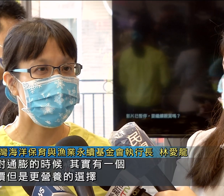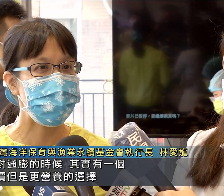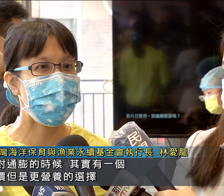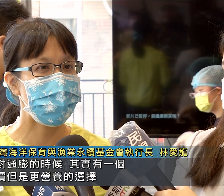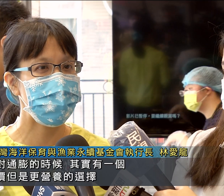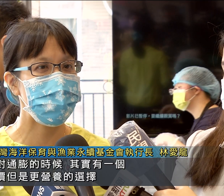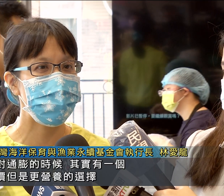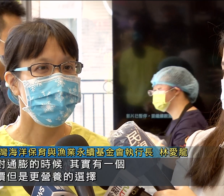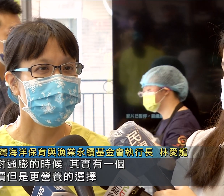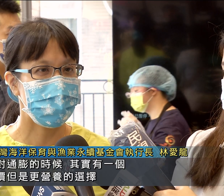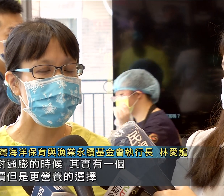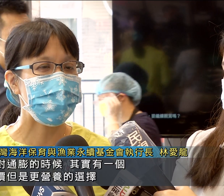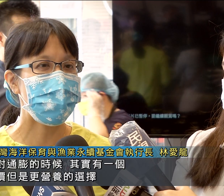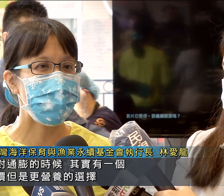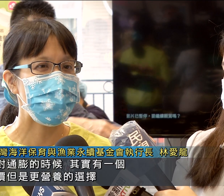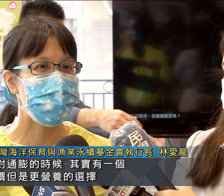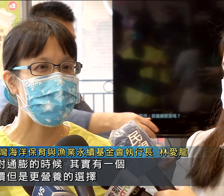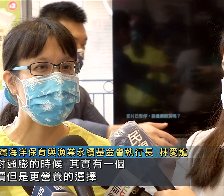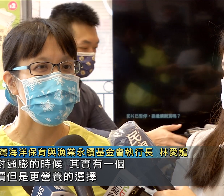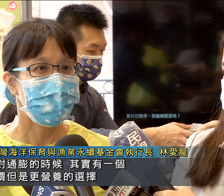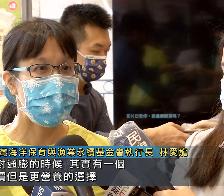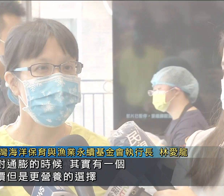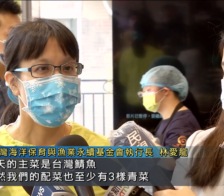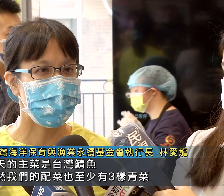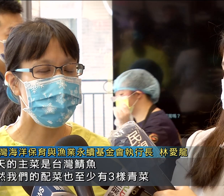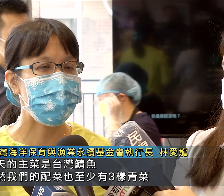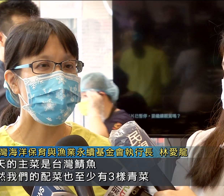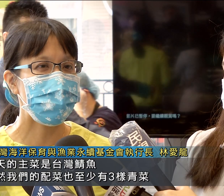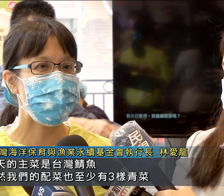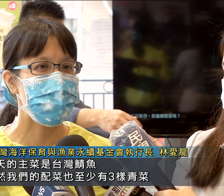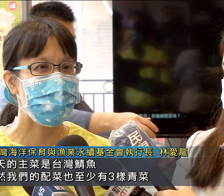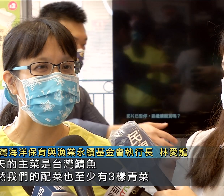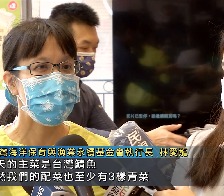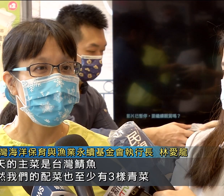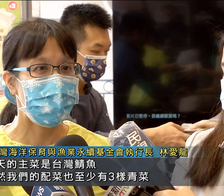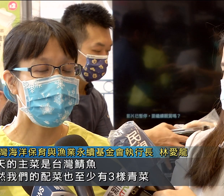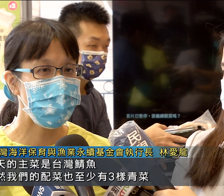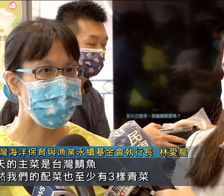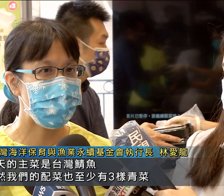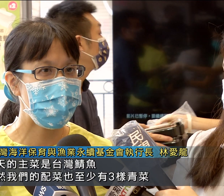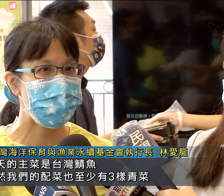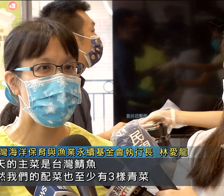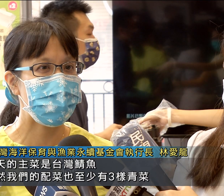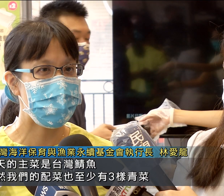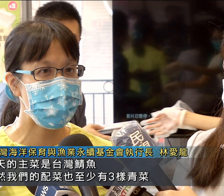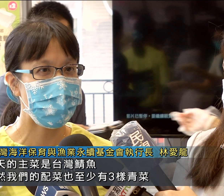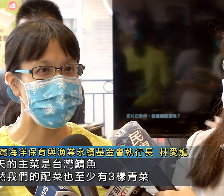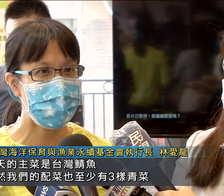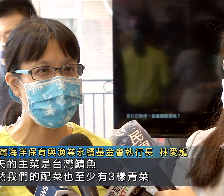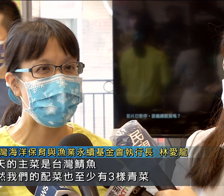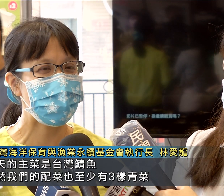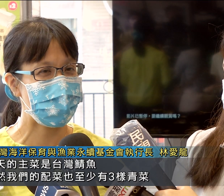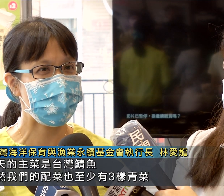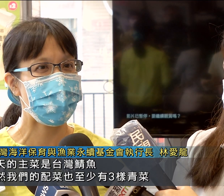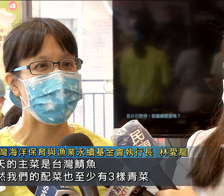价但是更营养的选择。今天的主菜是台湾青鱼，那当然我们的配菜也至少有3样青菜，